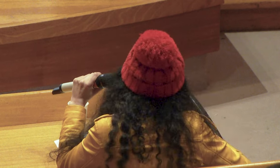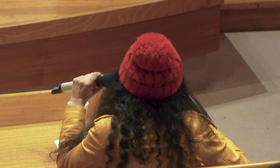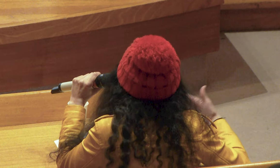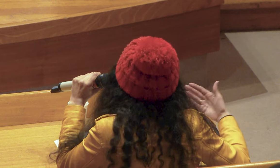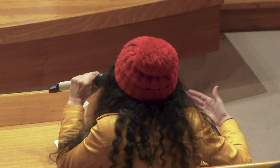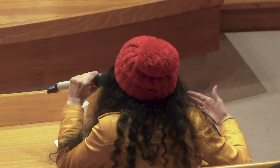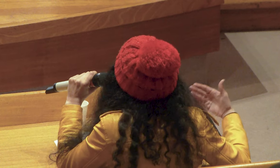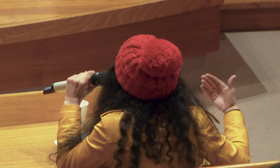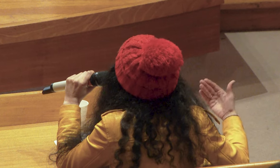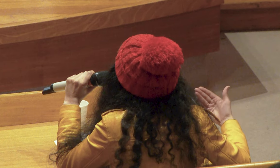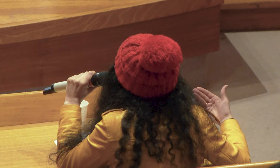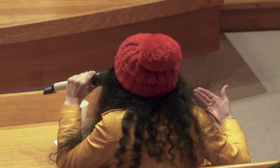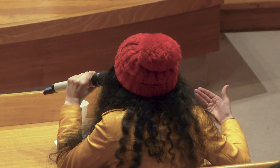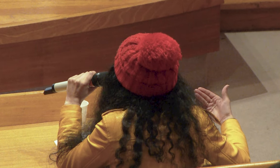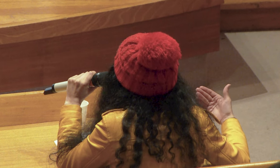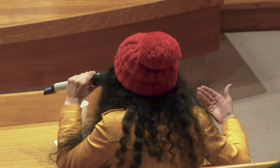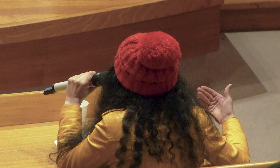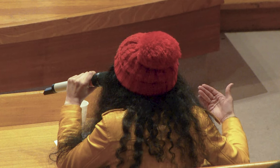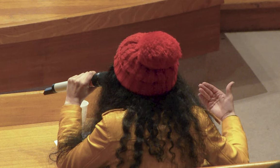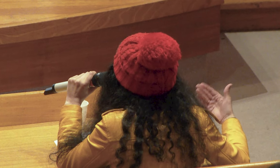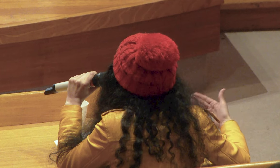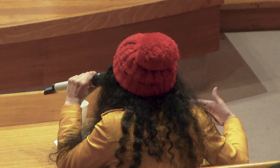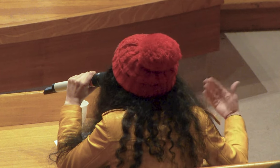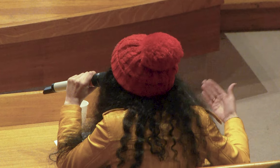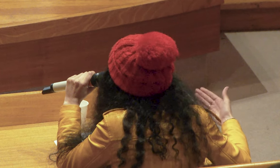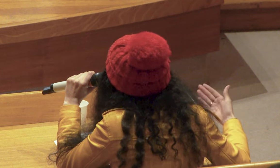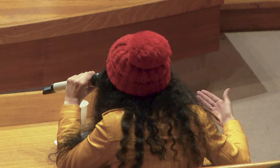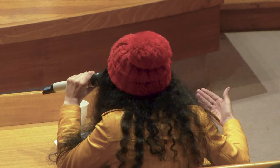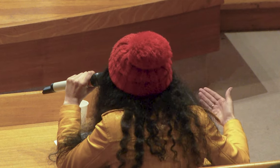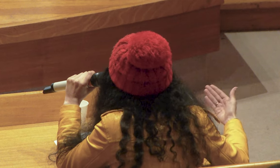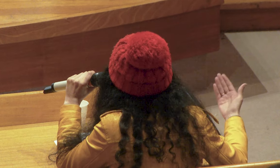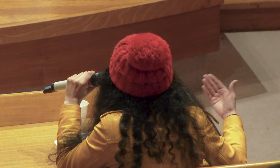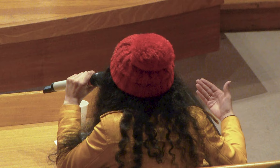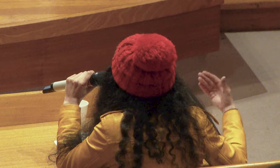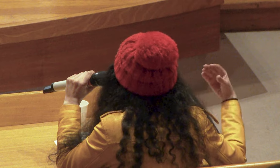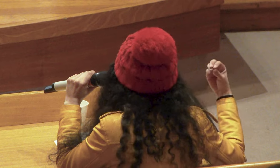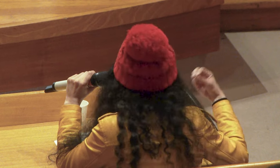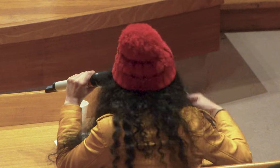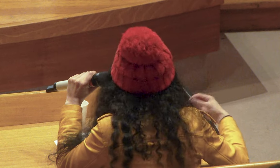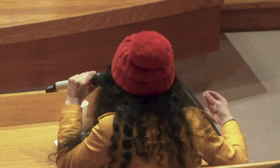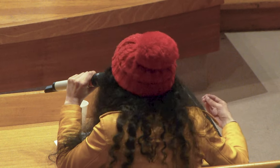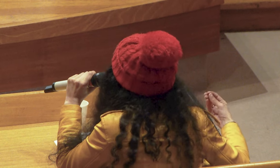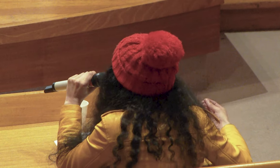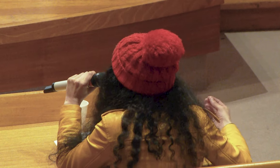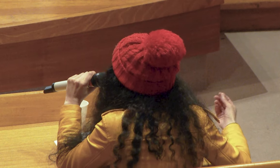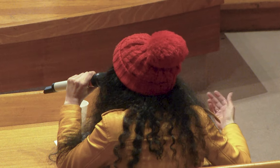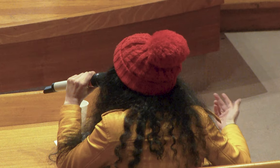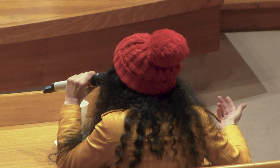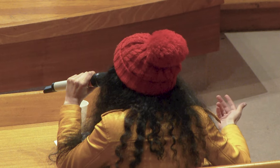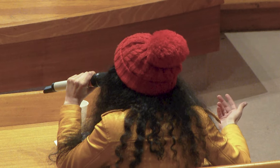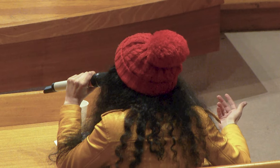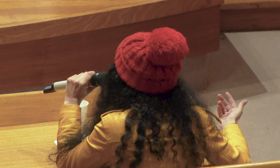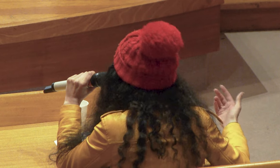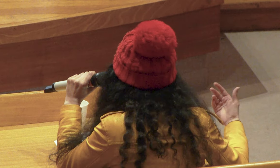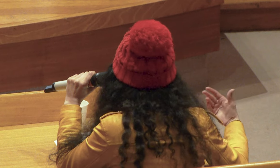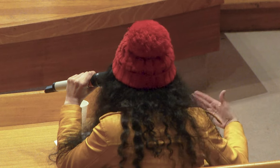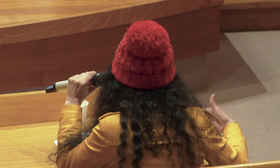En cinéma, par exemple, on a souvent des extraits de films et ce n'est pas automatique de mettre des